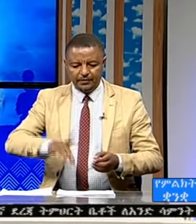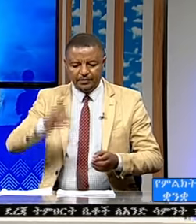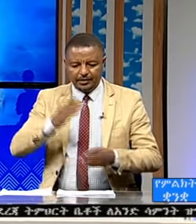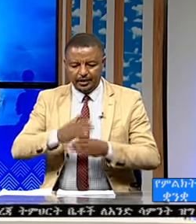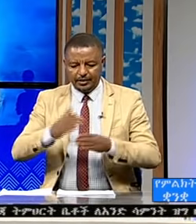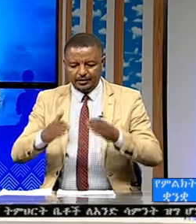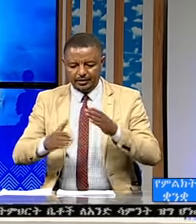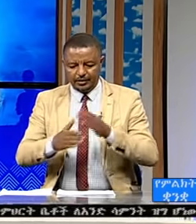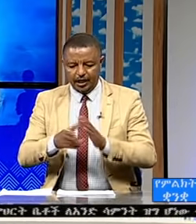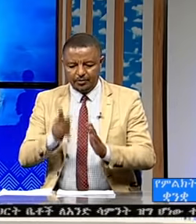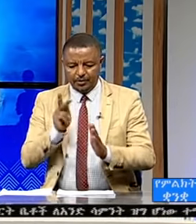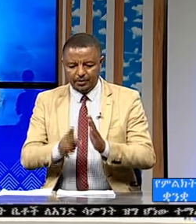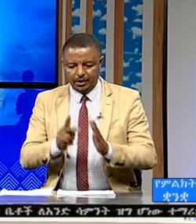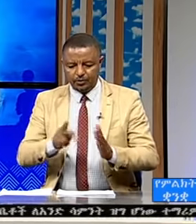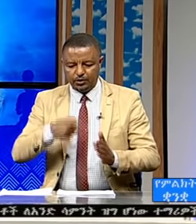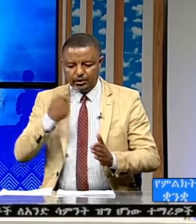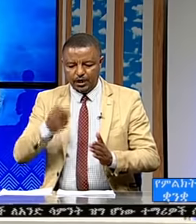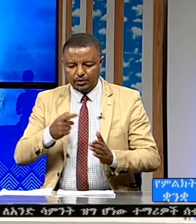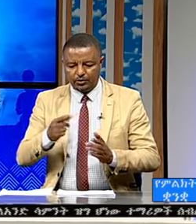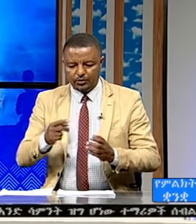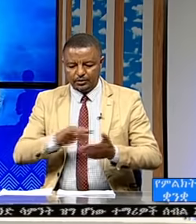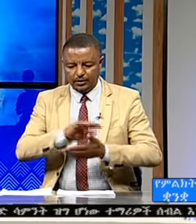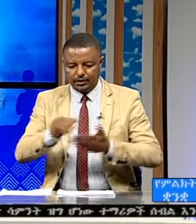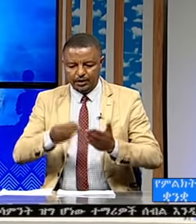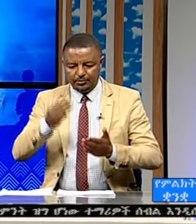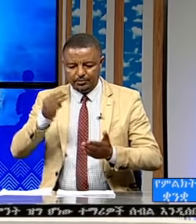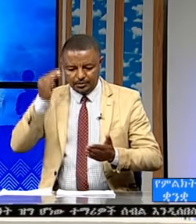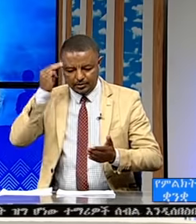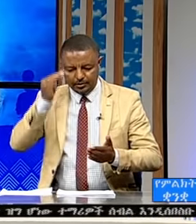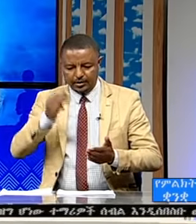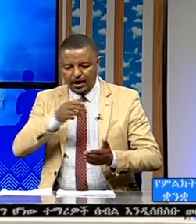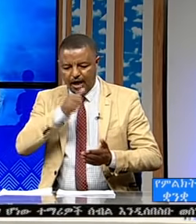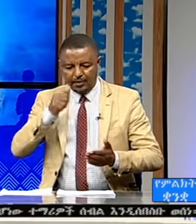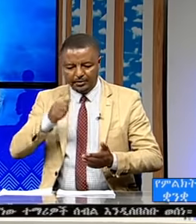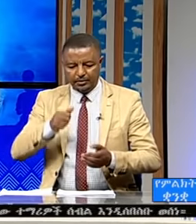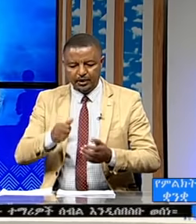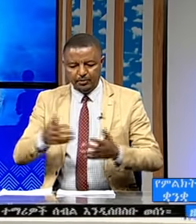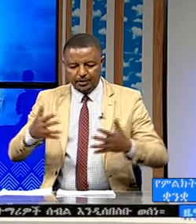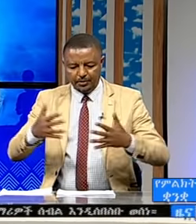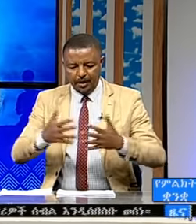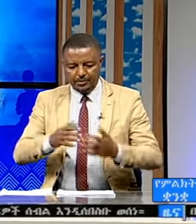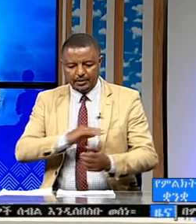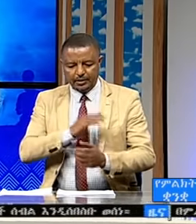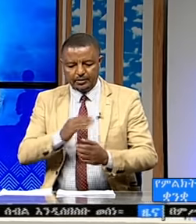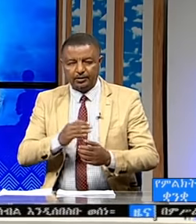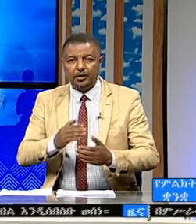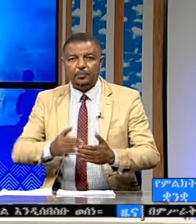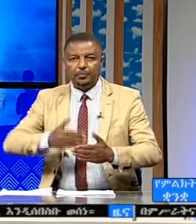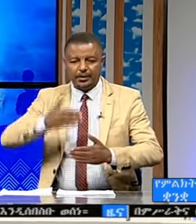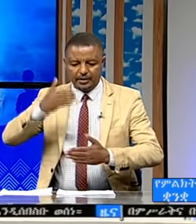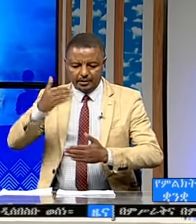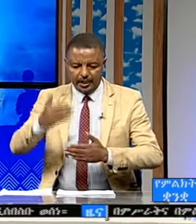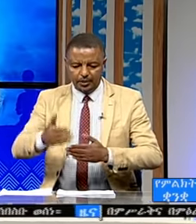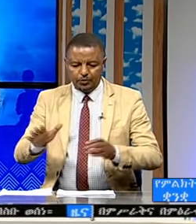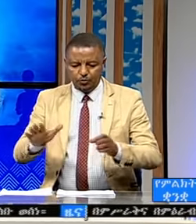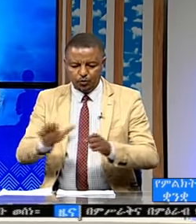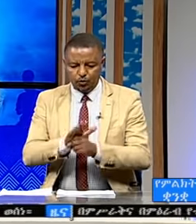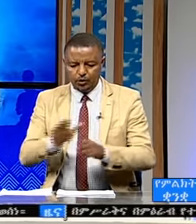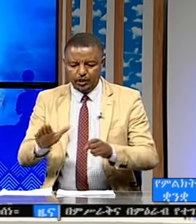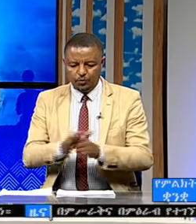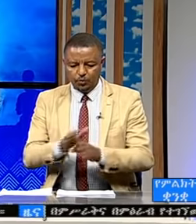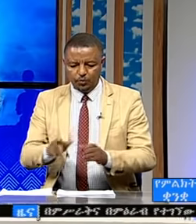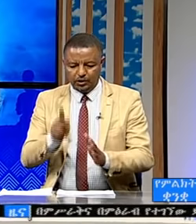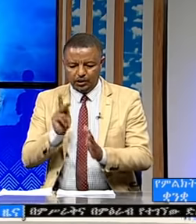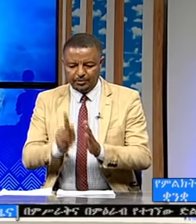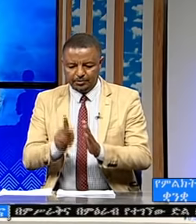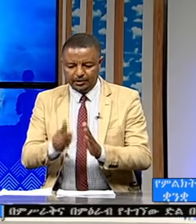ጠላት በከፍተኛ ደረጃ መመታቱን የተናገሩት ጠቅላይ ሚኒስትር አብይ በተባበረ ግን በቀጣይ